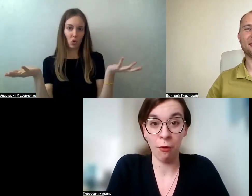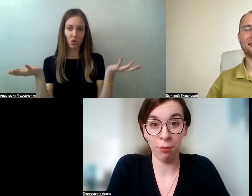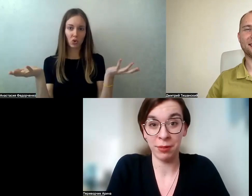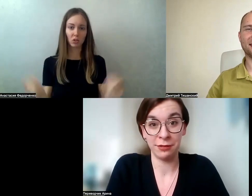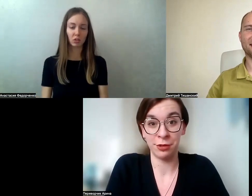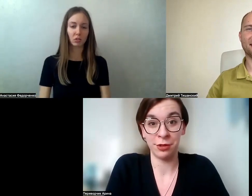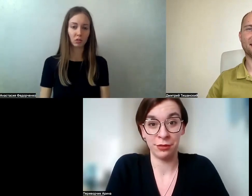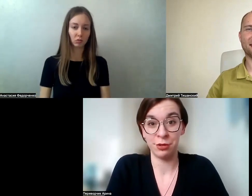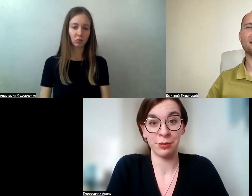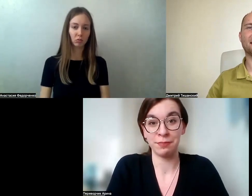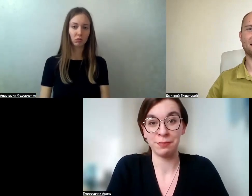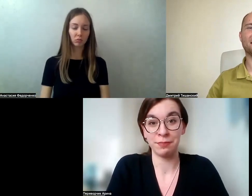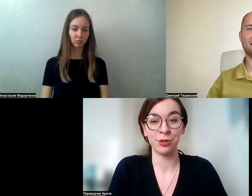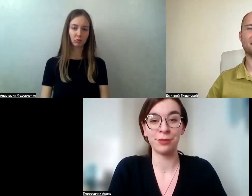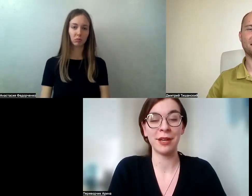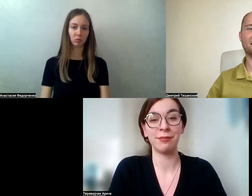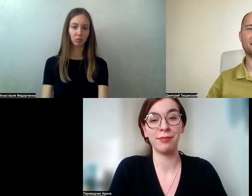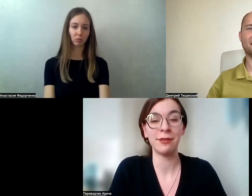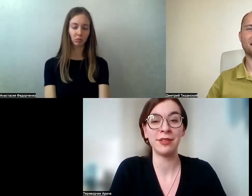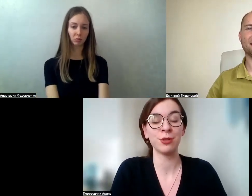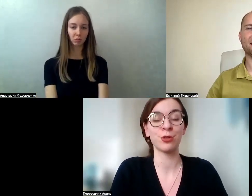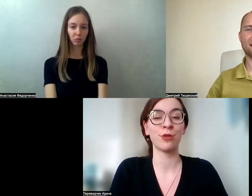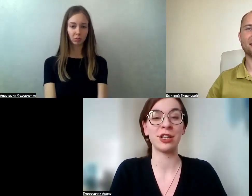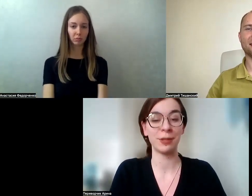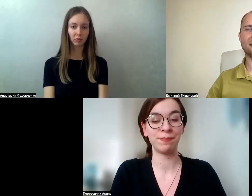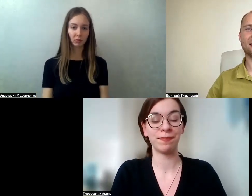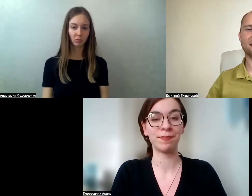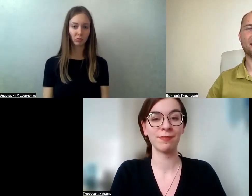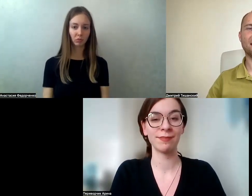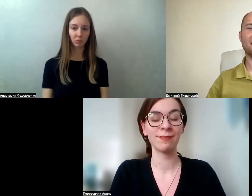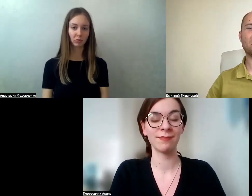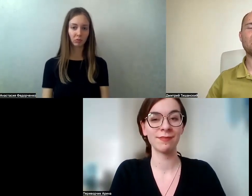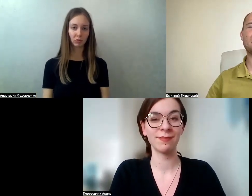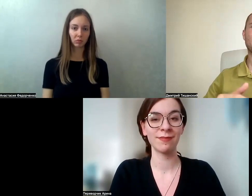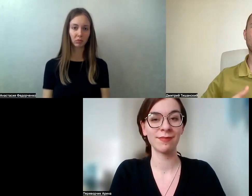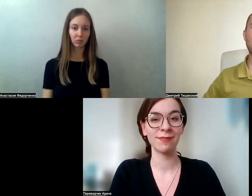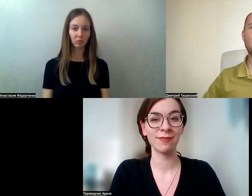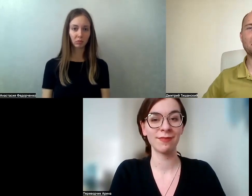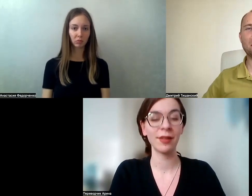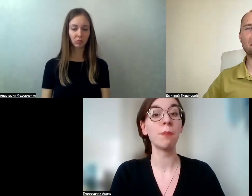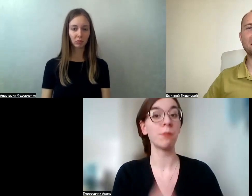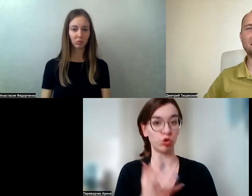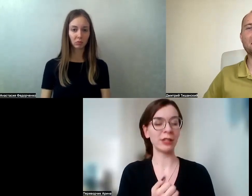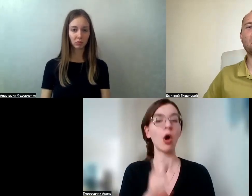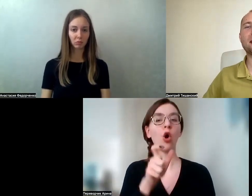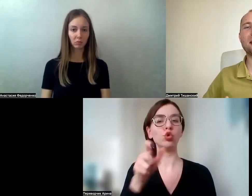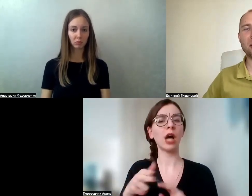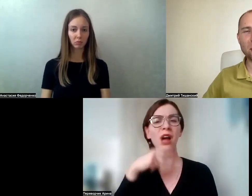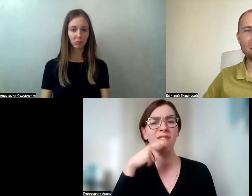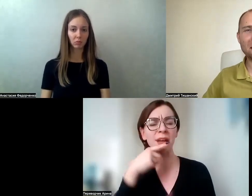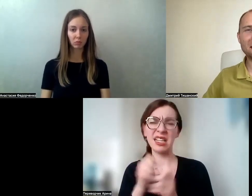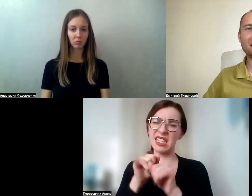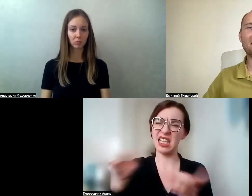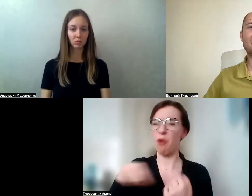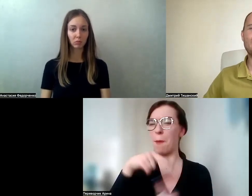или опыт. Вот, все. Все, что меня мотивирует, все, что важно. То есть те люди, которые говорят, сетевое – это не